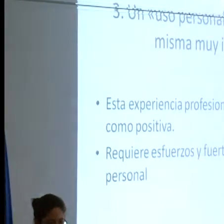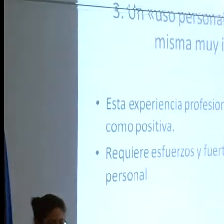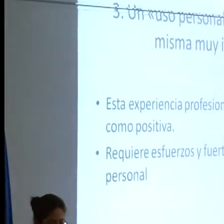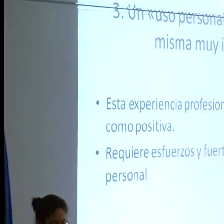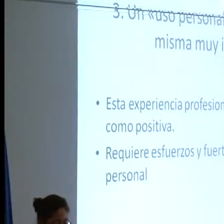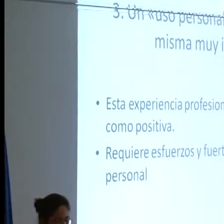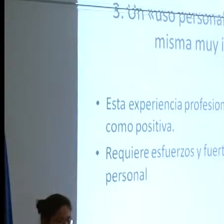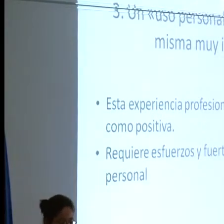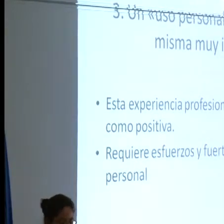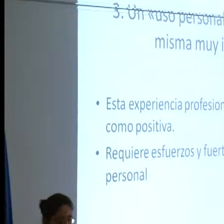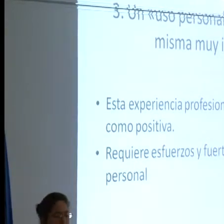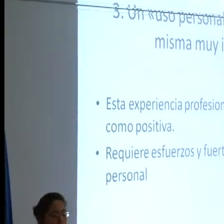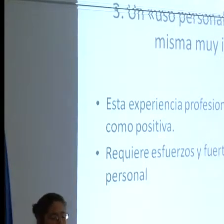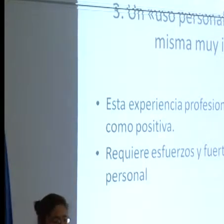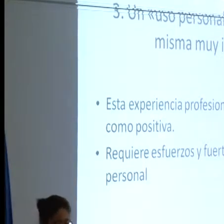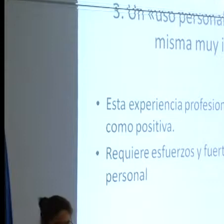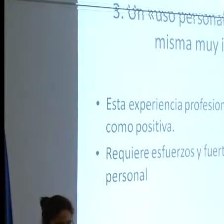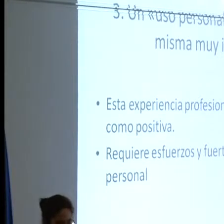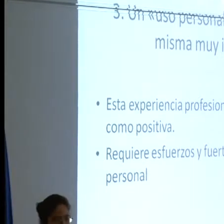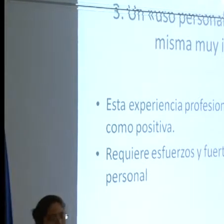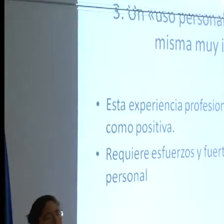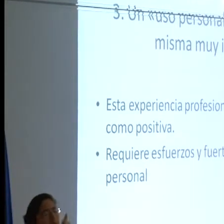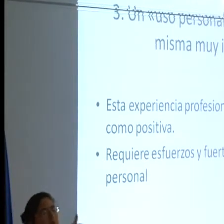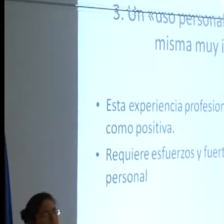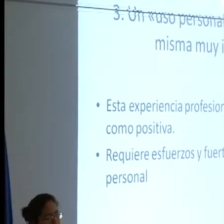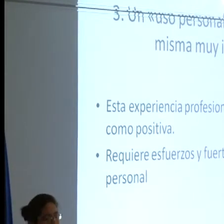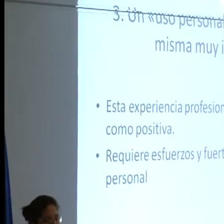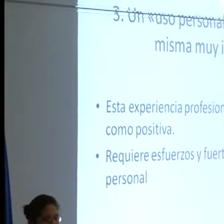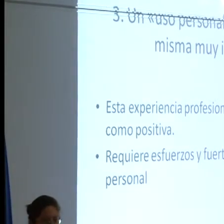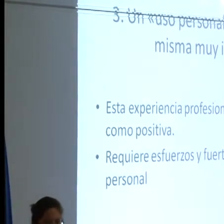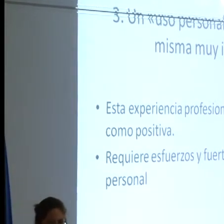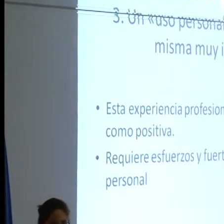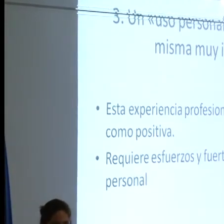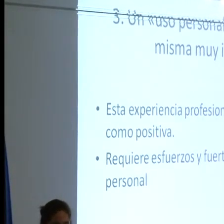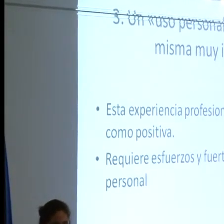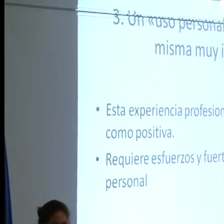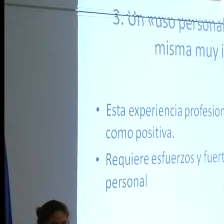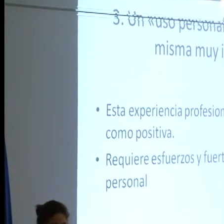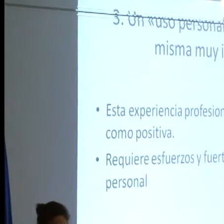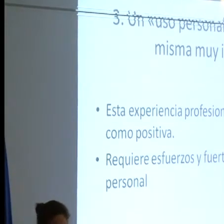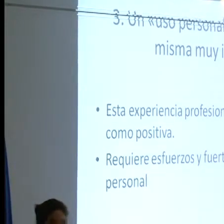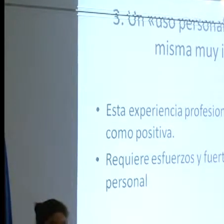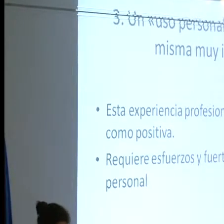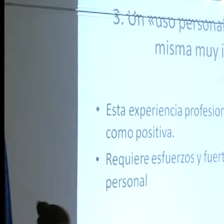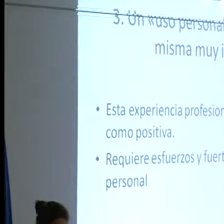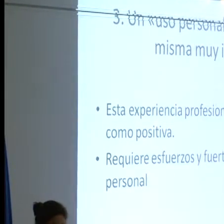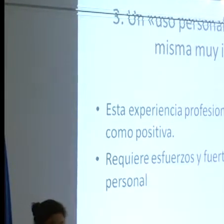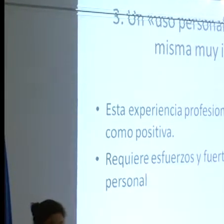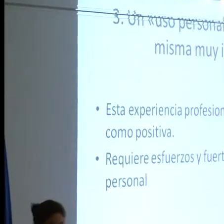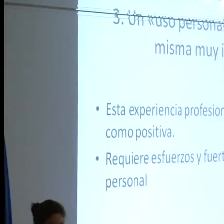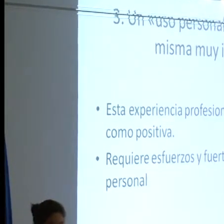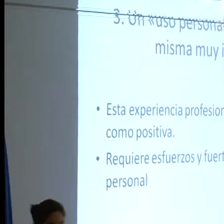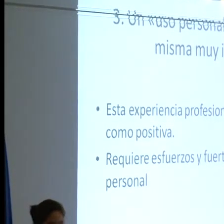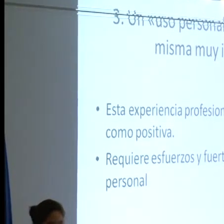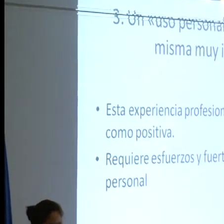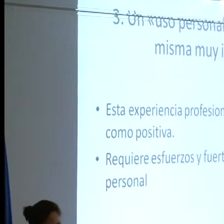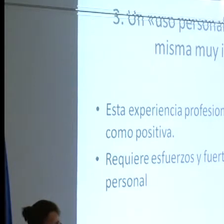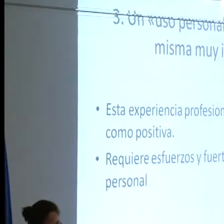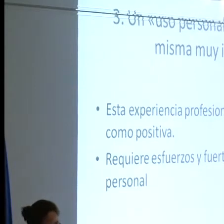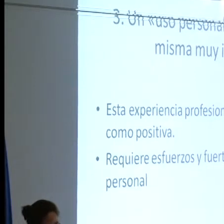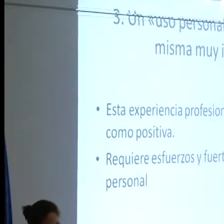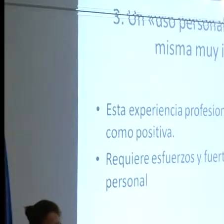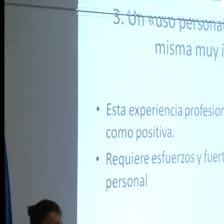lo que se hace antes, durante y después del trabajo. La actividad es una prueba subjetiva,